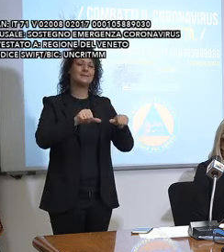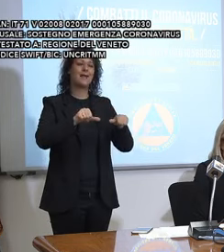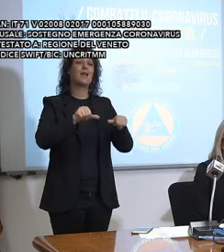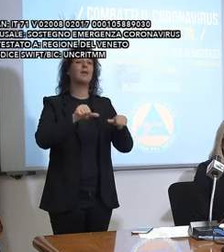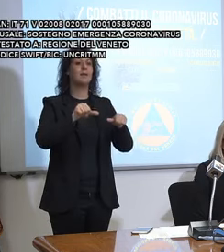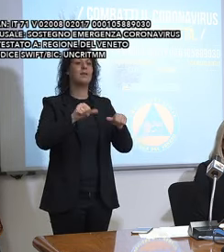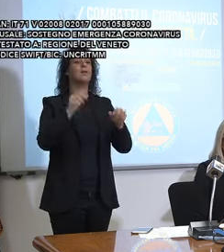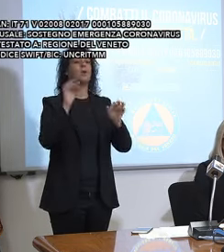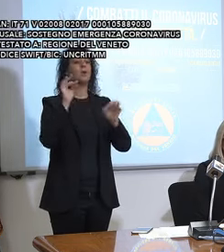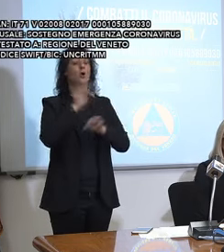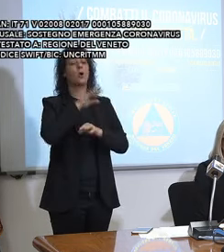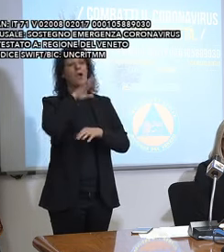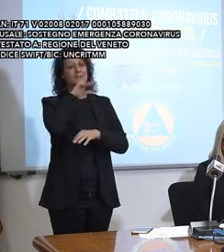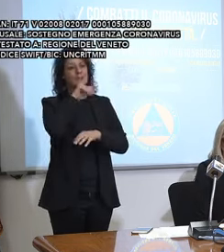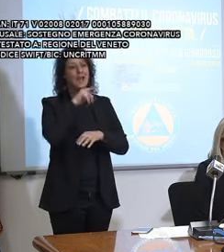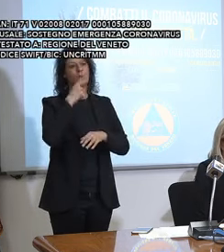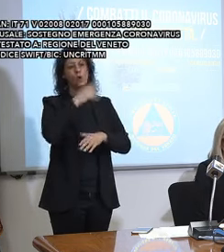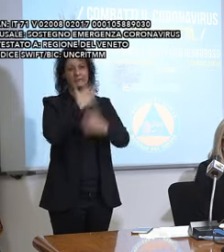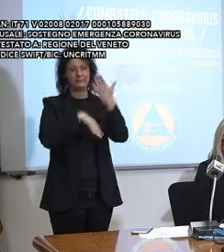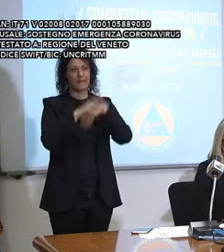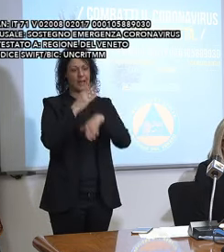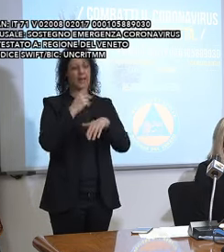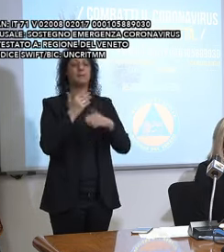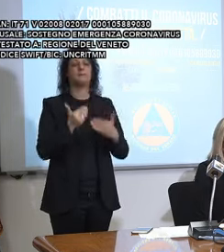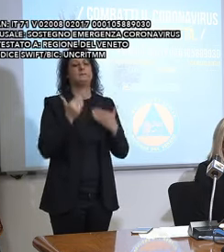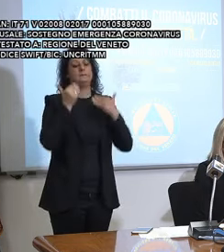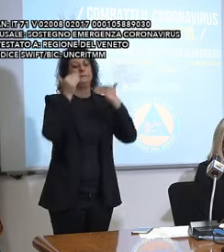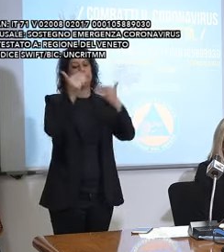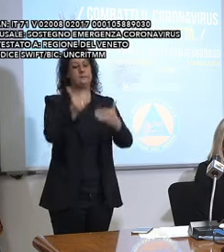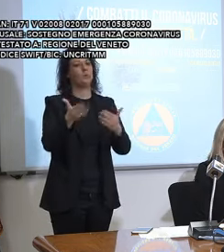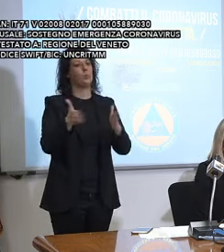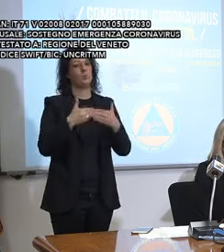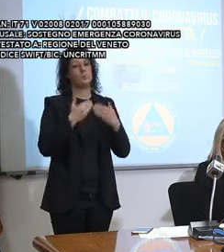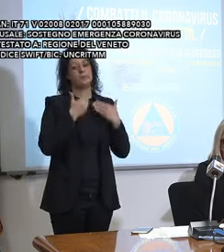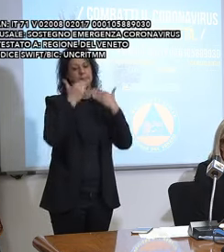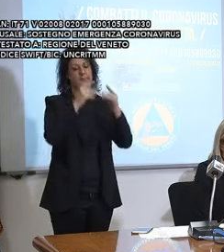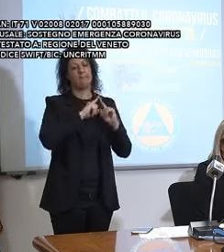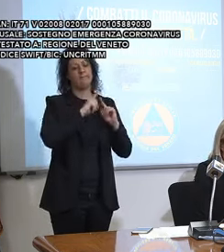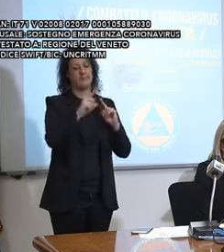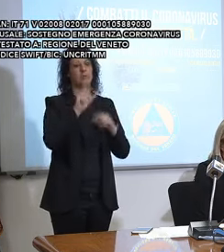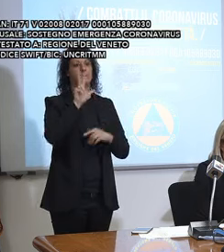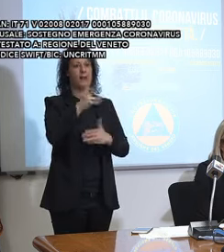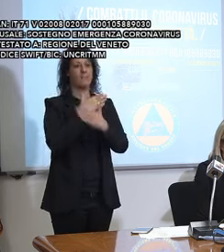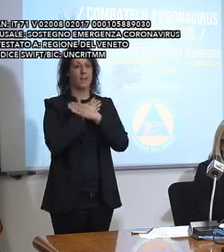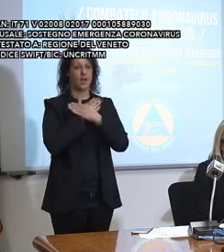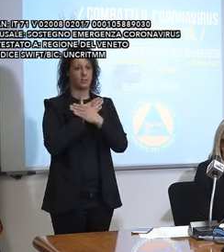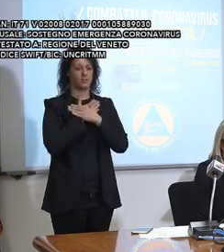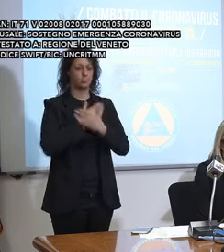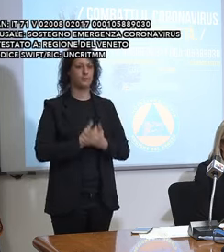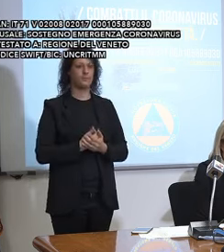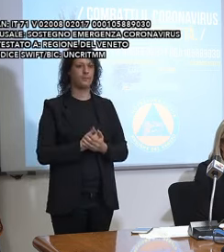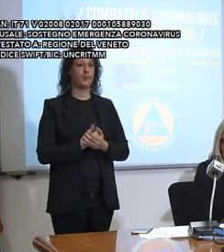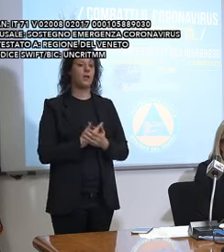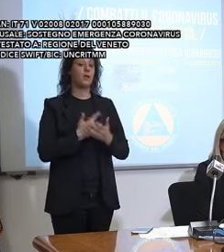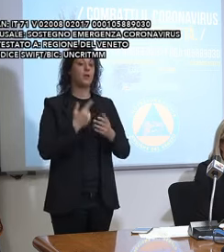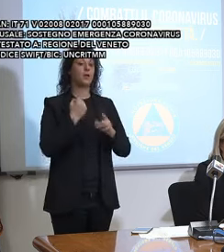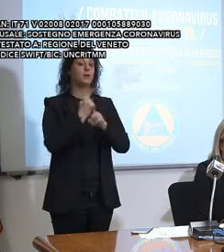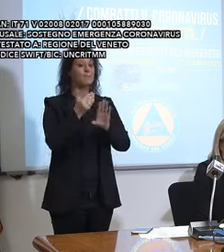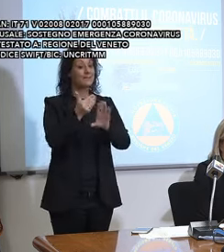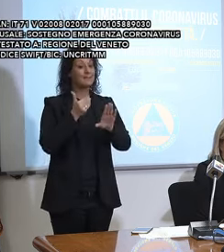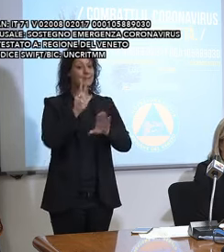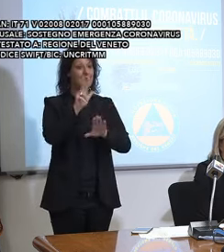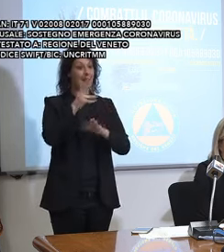prorogato, è stato prorogato fino al 3 di maggio, e faremo una valutazione complessiva prima del 3 di maggio su